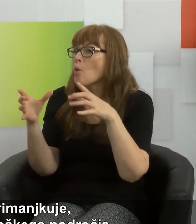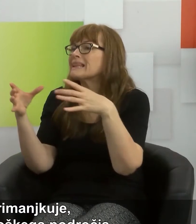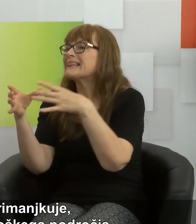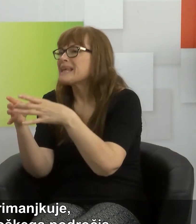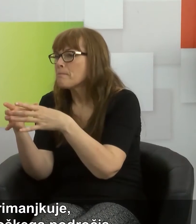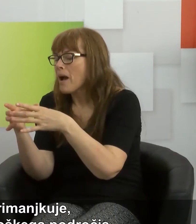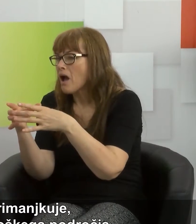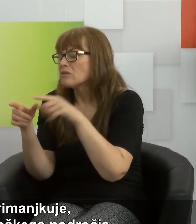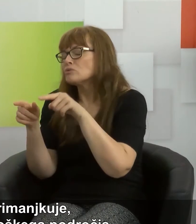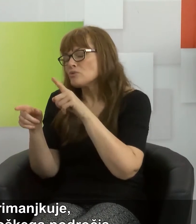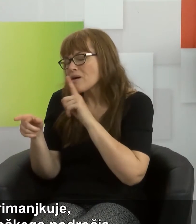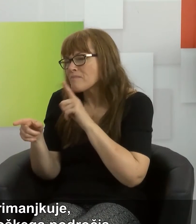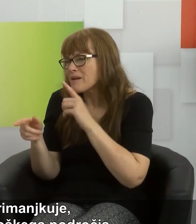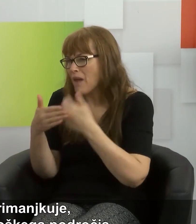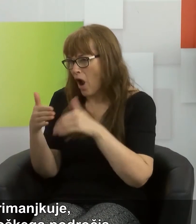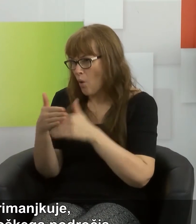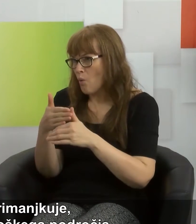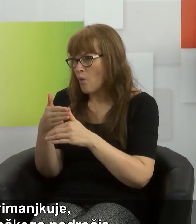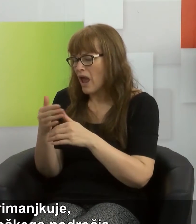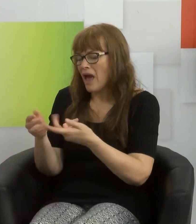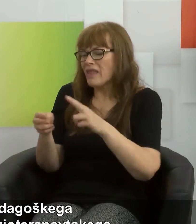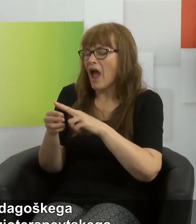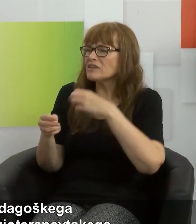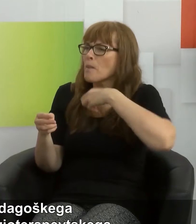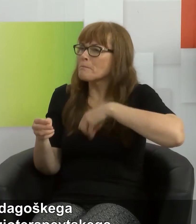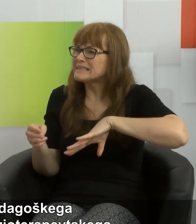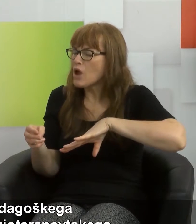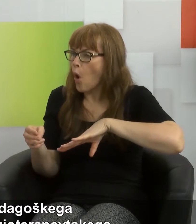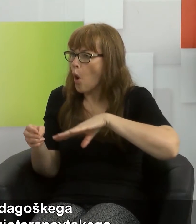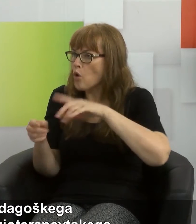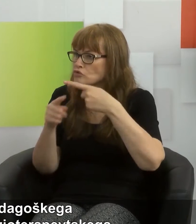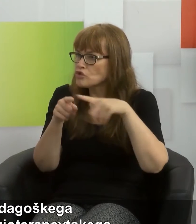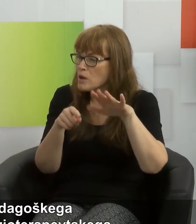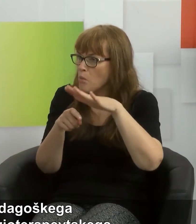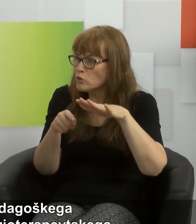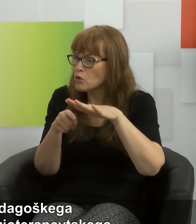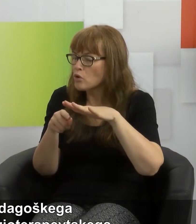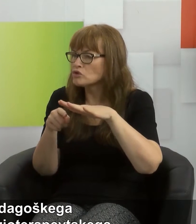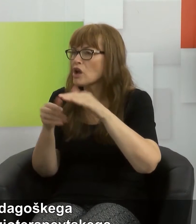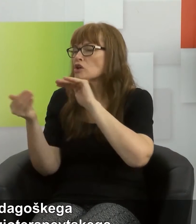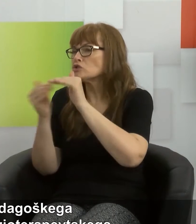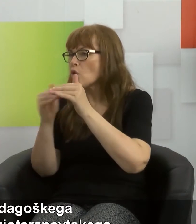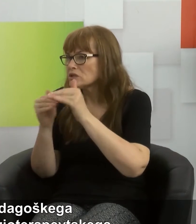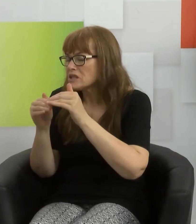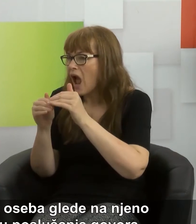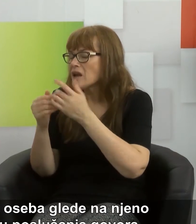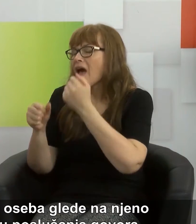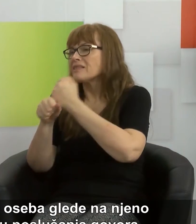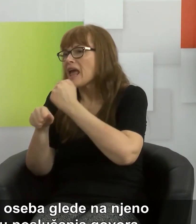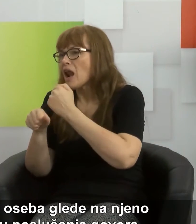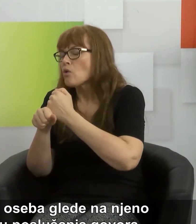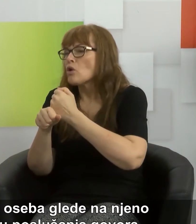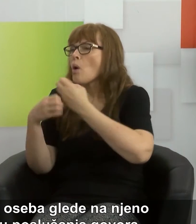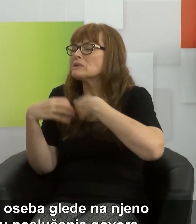primanjkuje, predvsem z psihološkega področja, specialno pedagoškega, tako delovno kot fizioterapevtskega, da